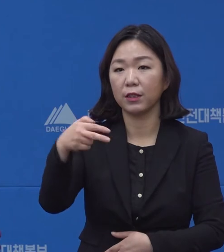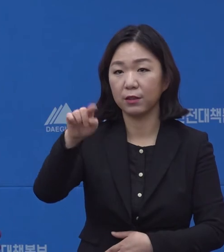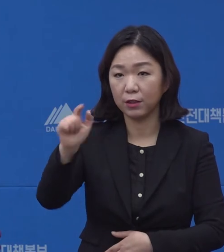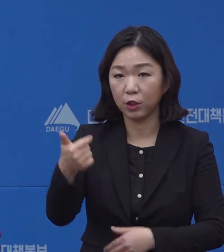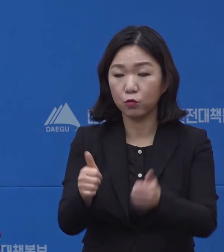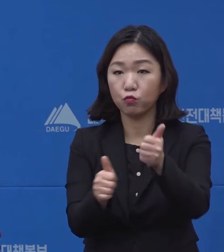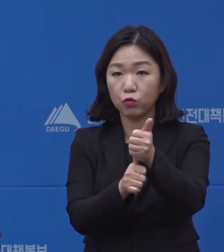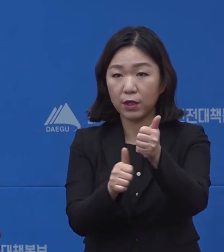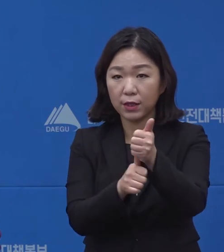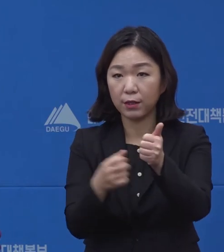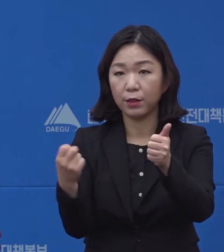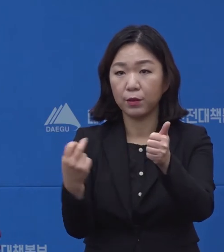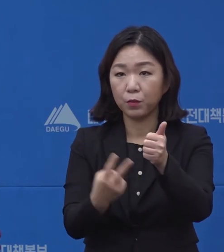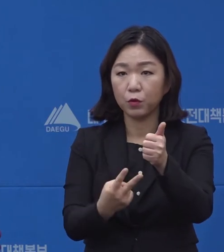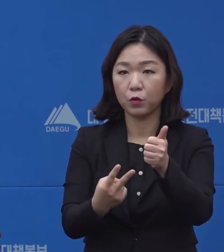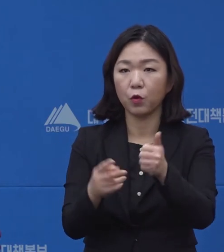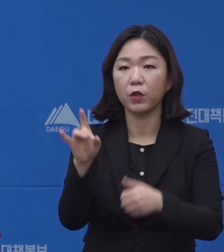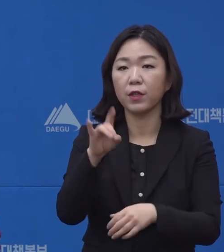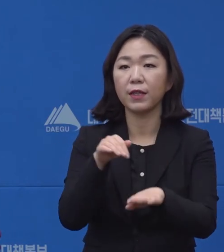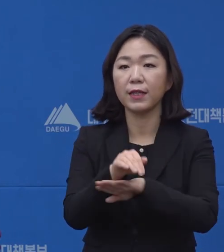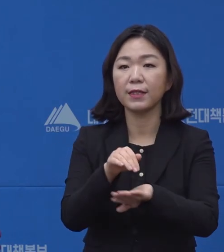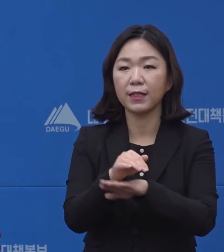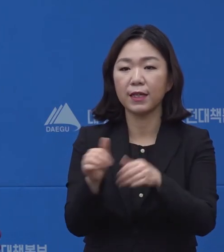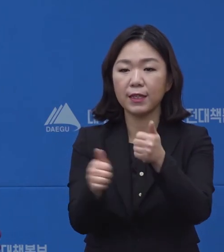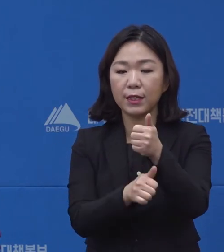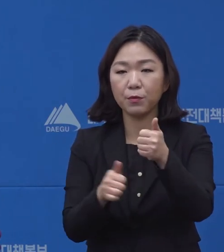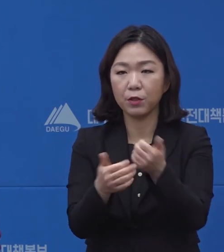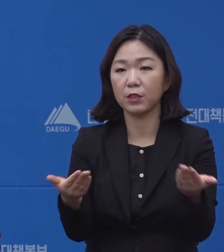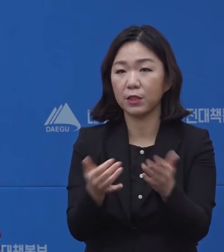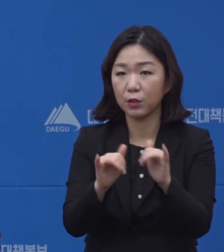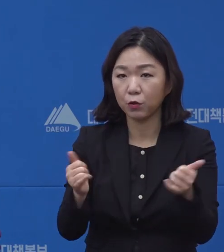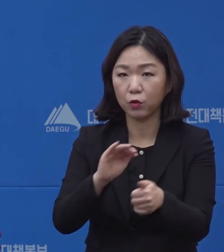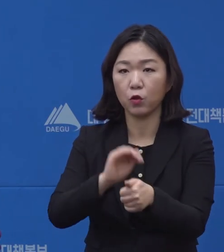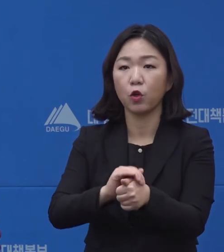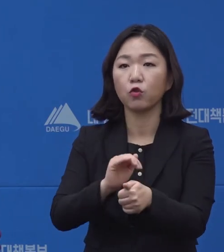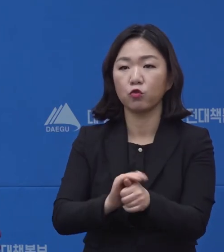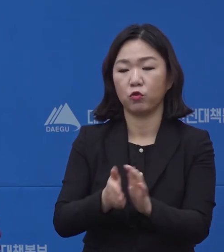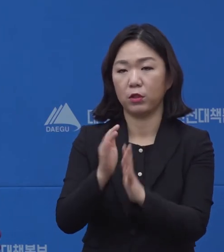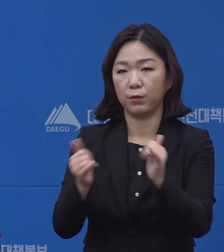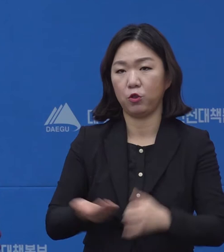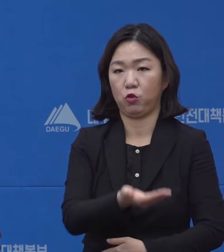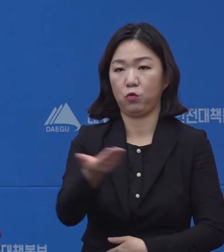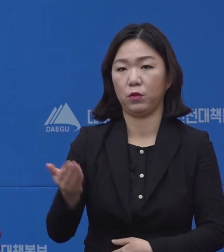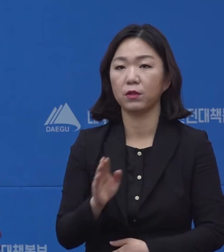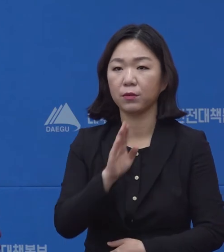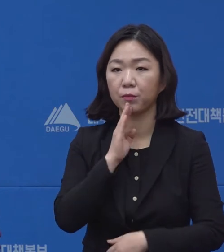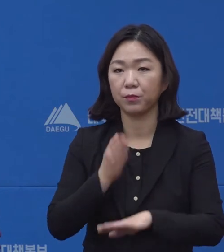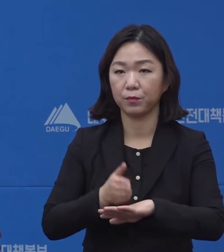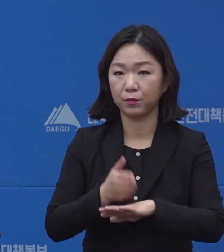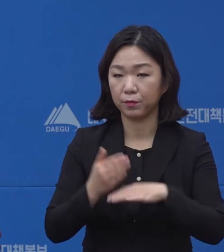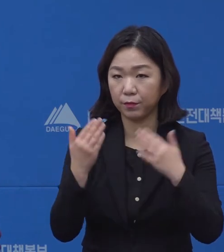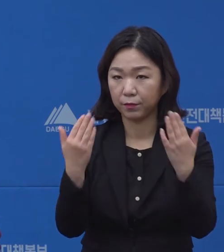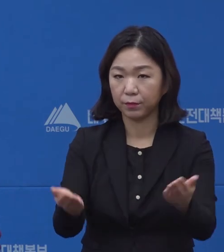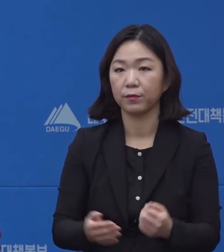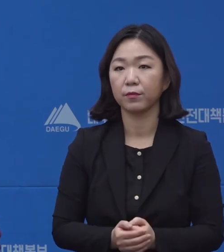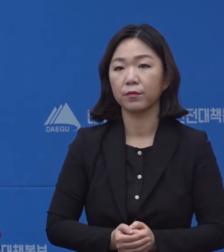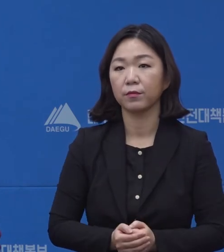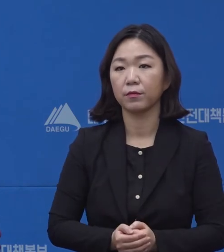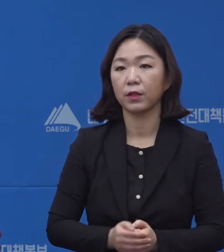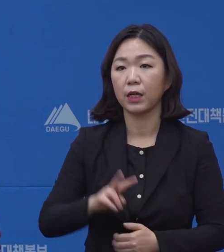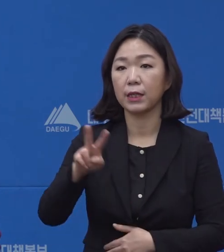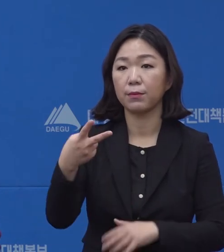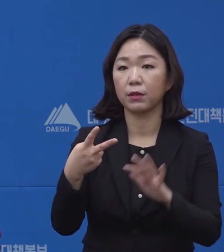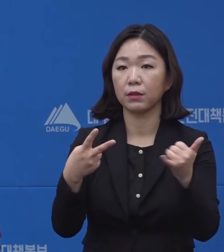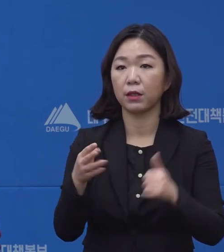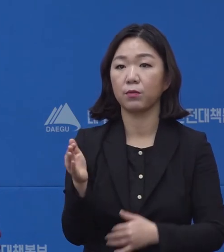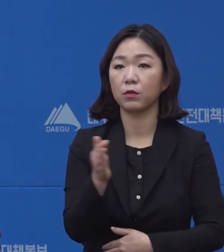부회장님과 현대차그룹 임직원 그리고 경주시민 여러분께 진심으로 감사드립니다. 아울러 200여